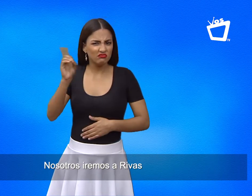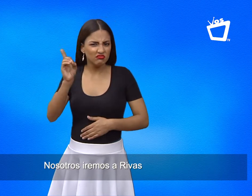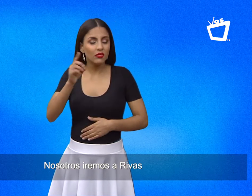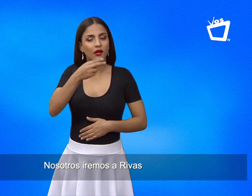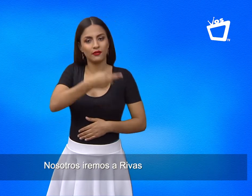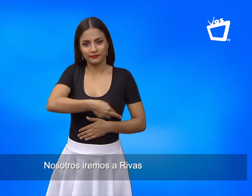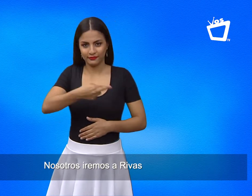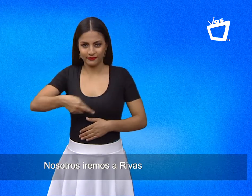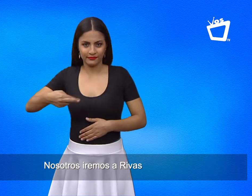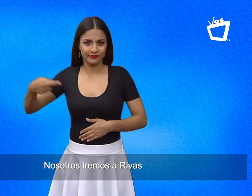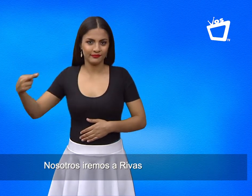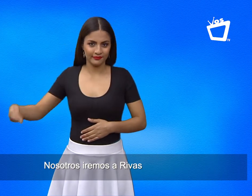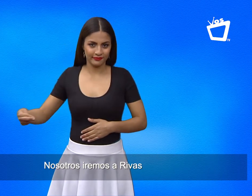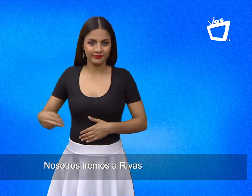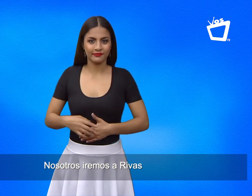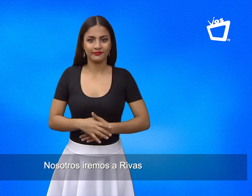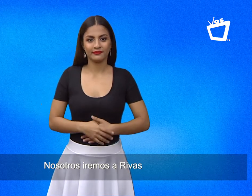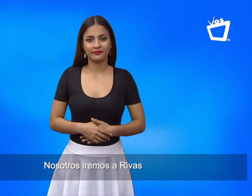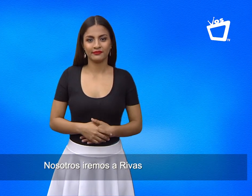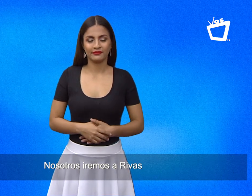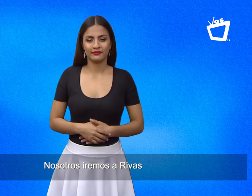Nosotros iremos a Rivas.